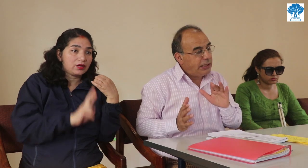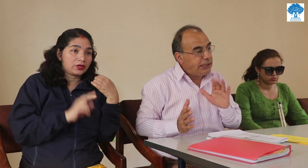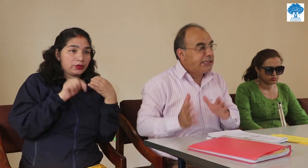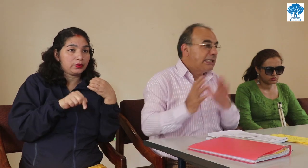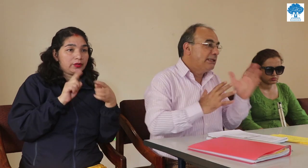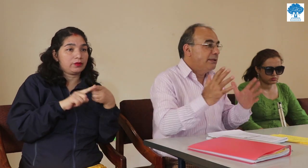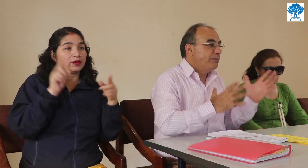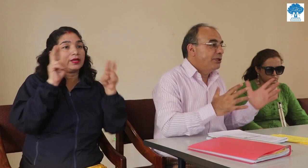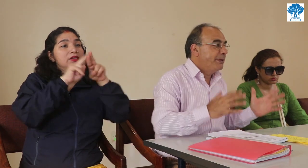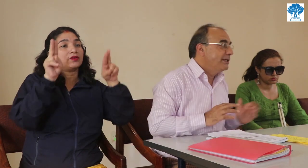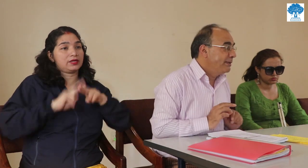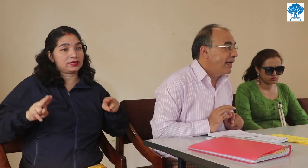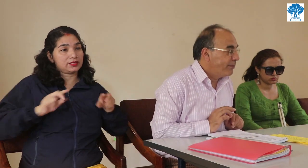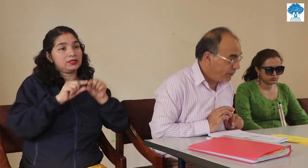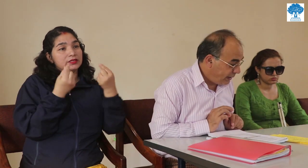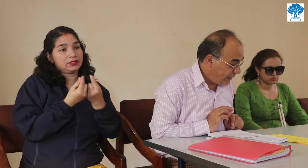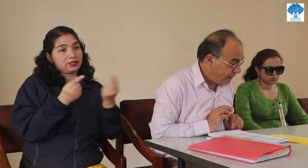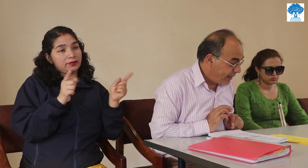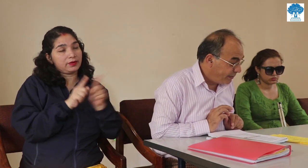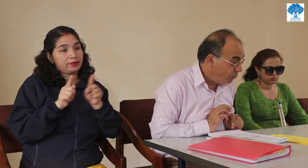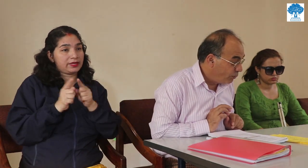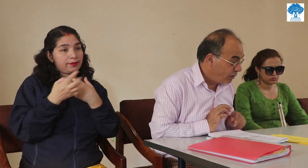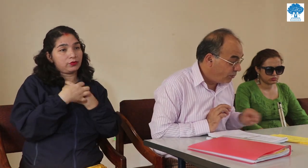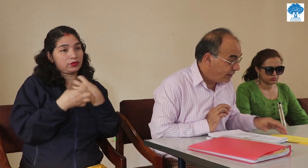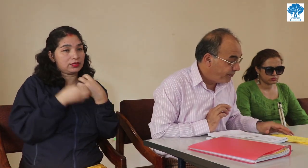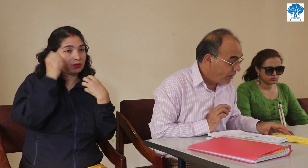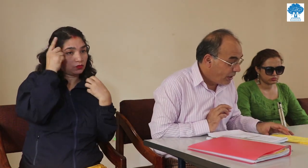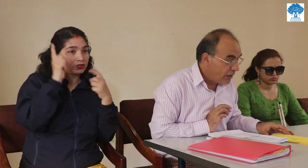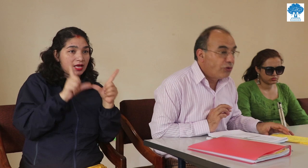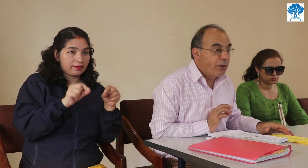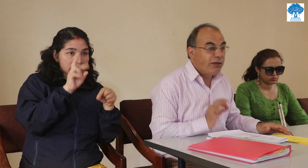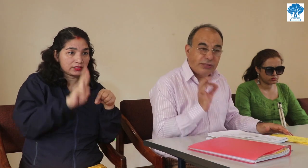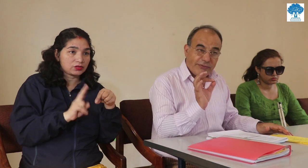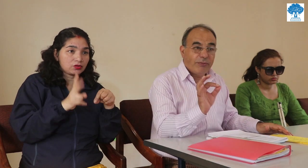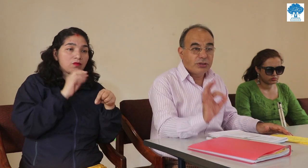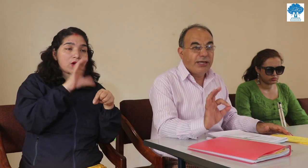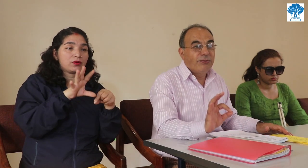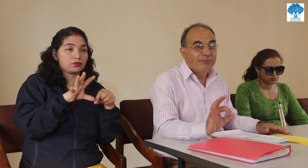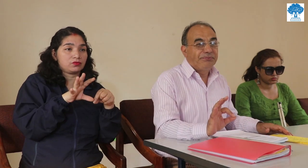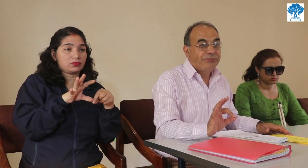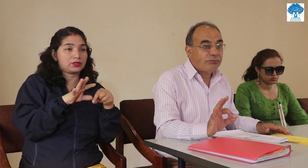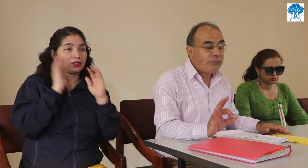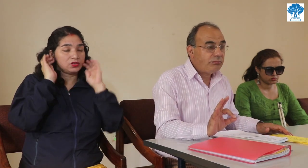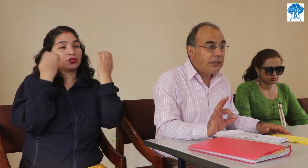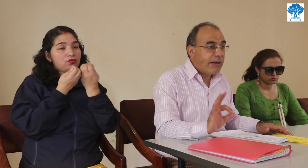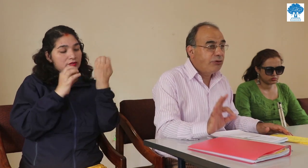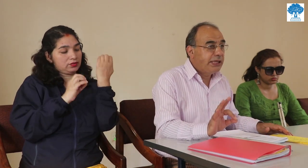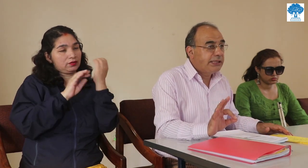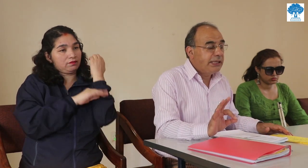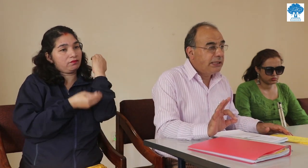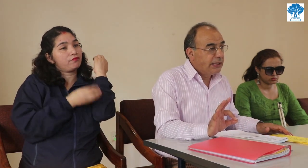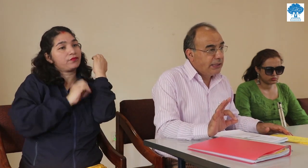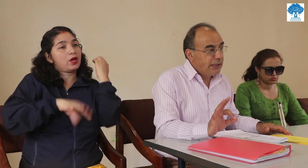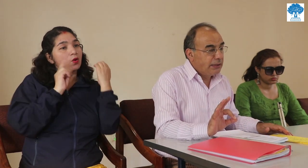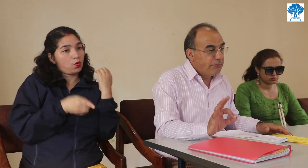एउटा इन्टरनेसनल पर्सपेक्टिभ पनि हाम्रो चाहिँ देशमा हामीले बुझ्नु जरुरी छ तर त्यो भनेको सेफ एबोर्सनै हो हाम्रो